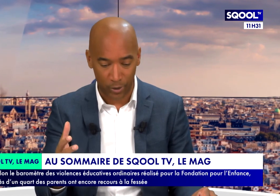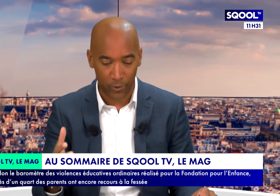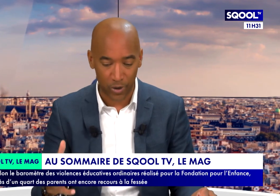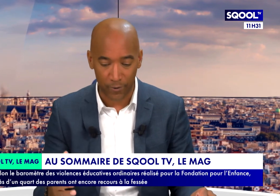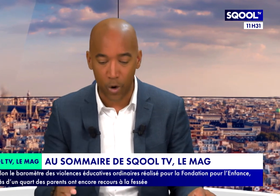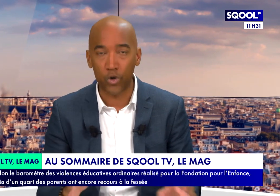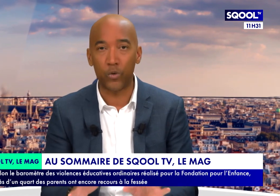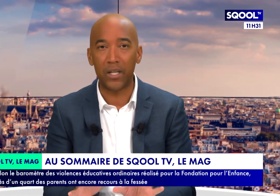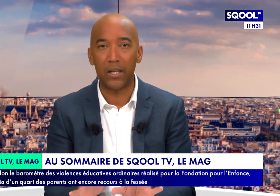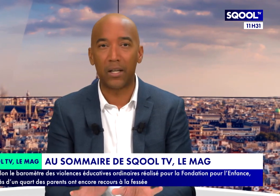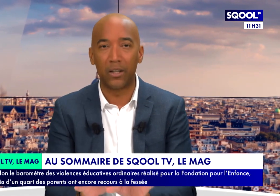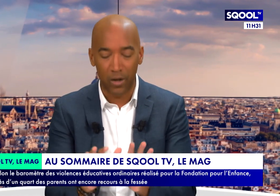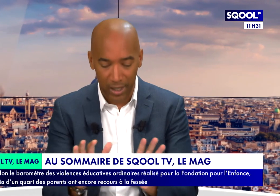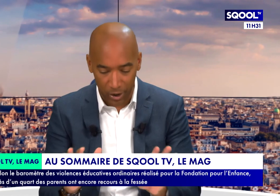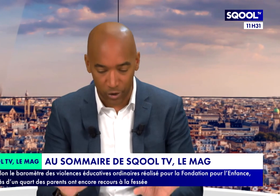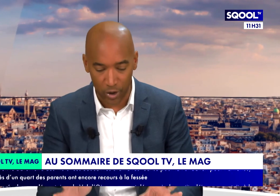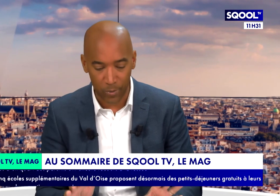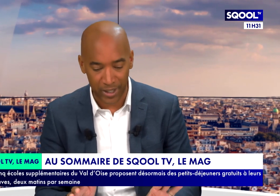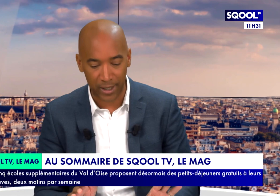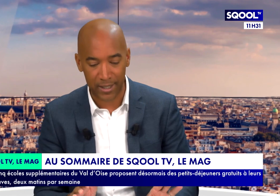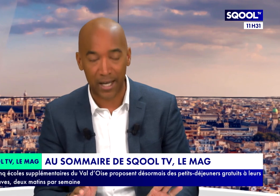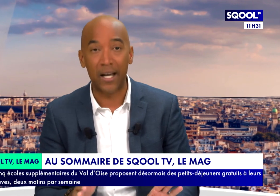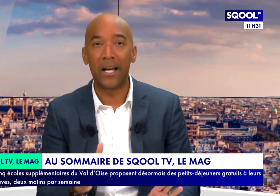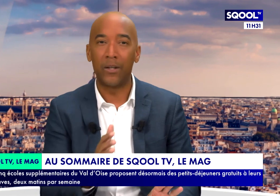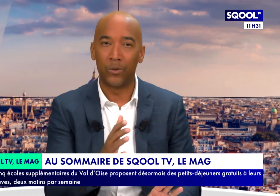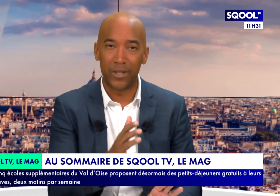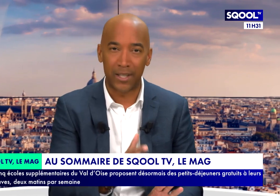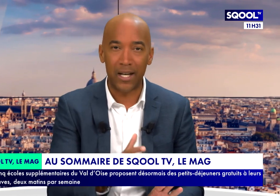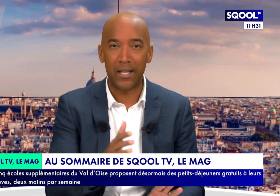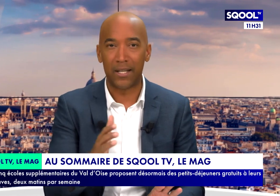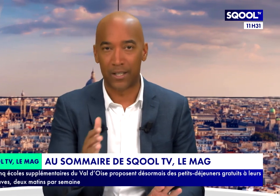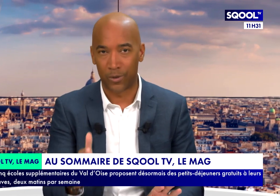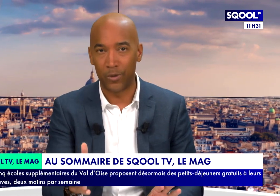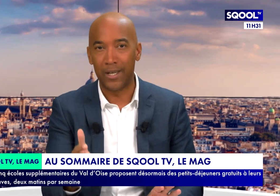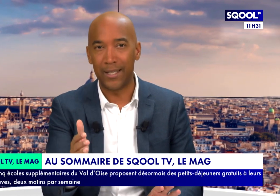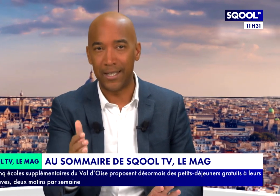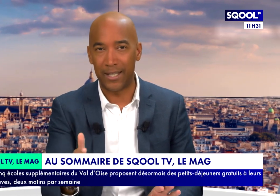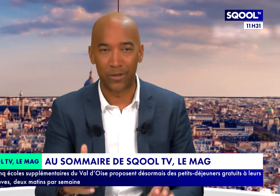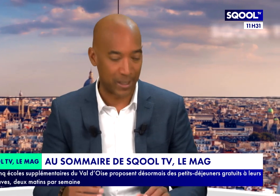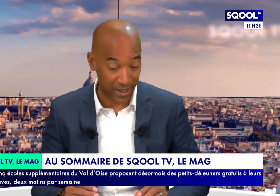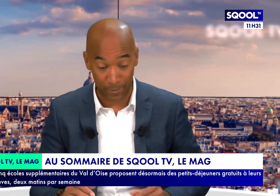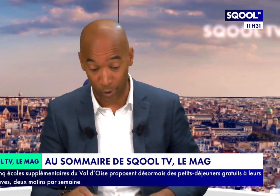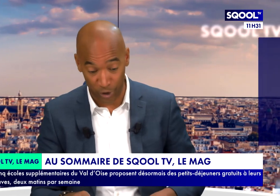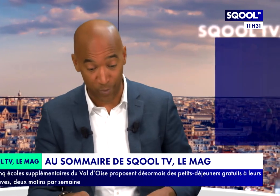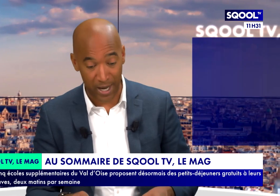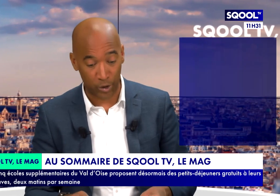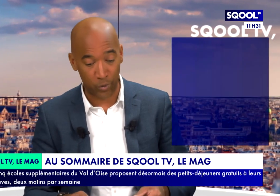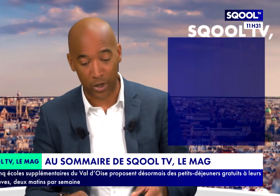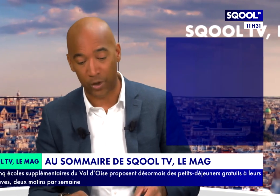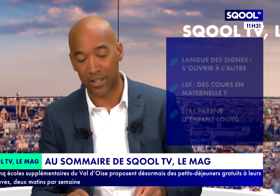vos enfants. Aujourd'hui, dans l'école ensemble, on s'intéresse à toutes celles et ceux qui signent. C'est parti pour le sommaire. Depuis sa reconnaissance